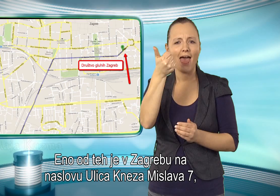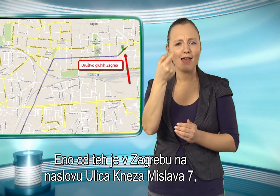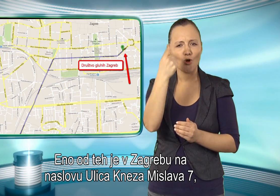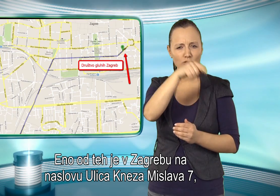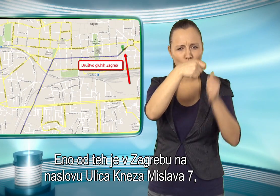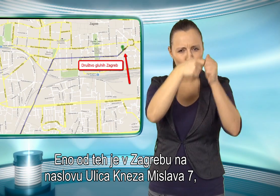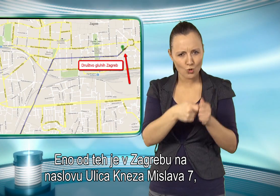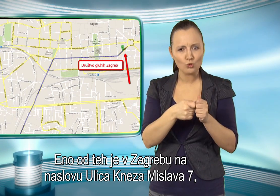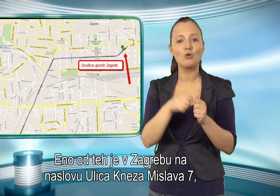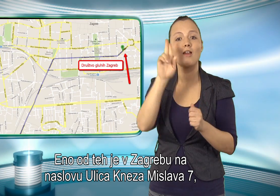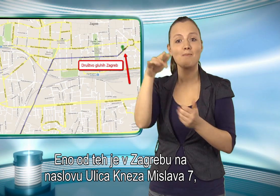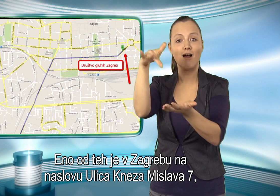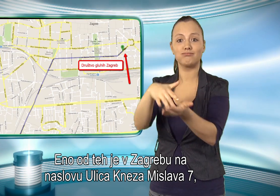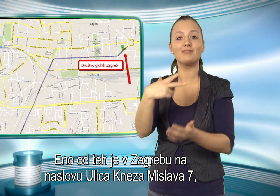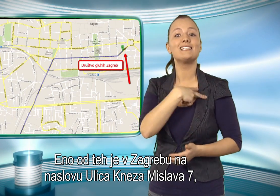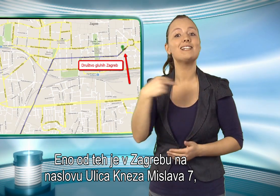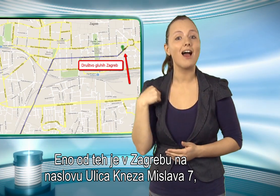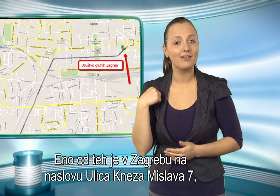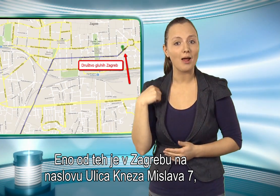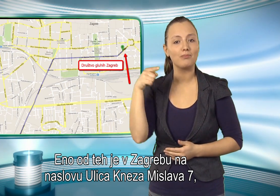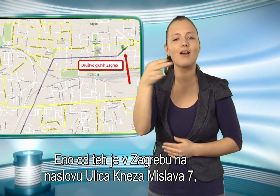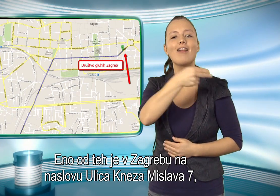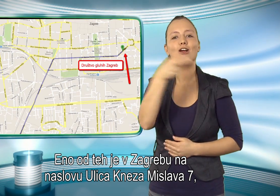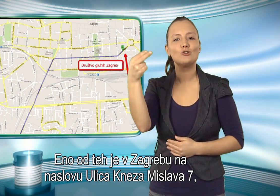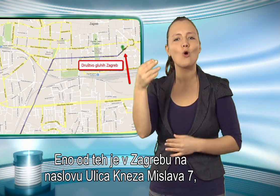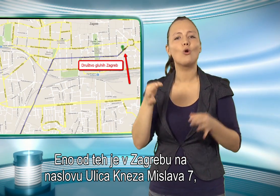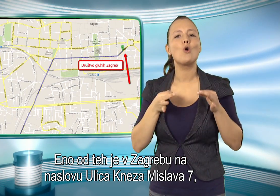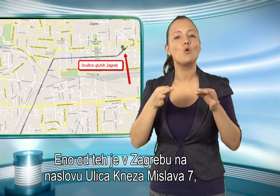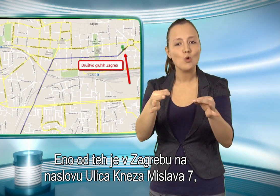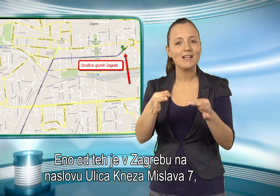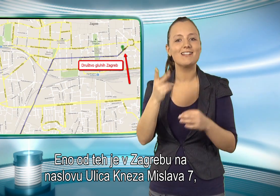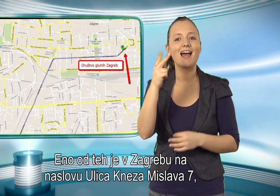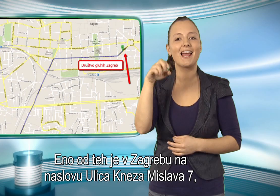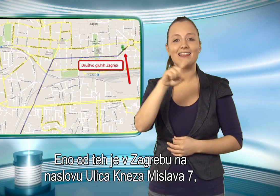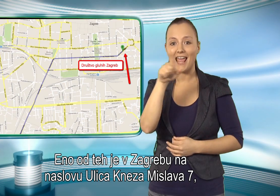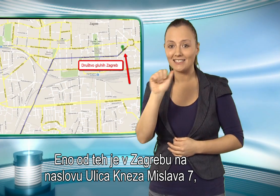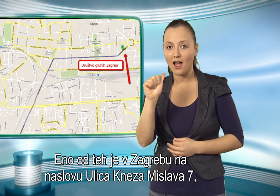Ena od teh je v Zagrebu na naslovu Ulica kneza Mislava 7, kjer deluje že od leta